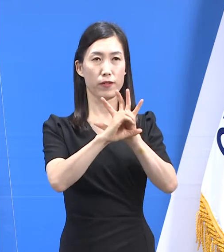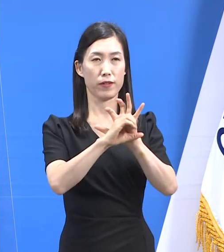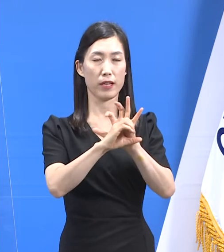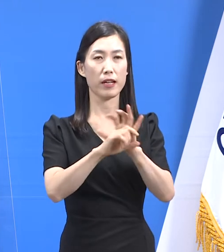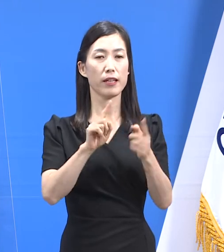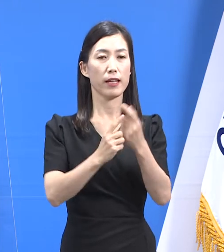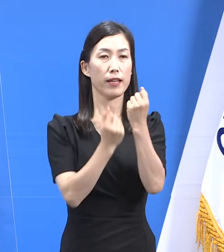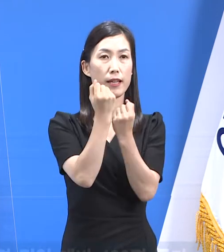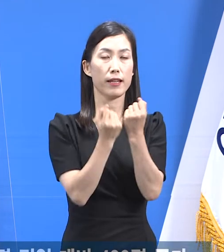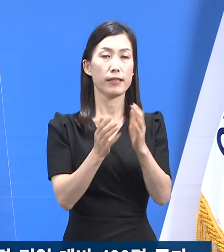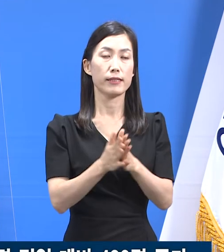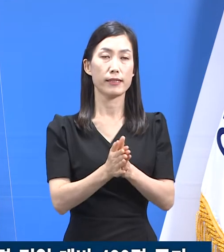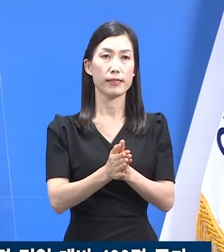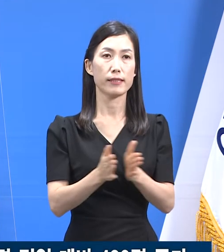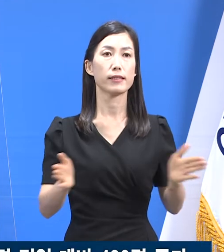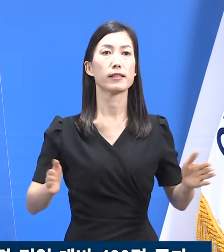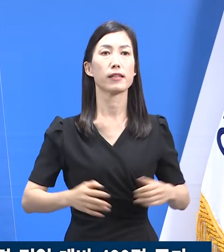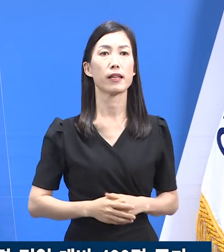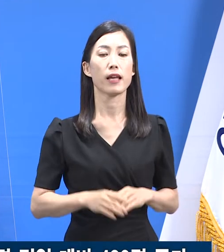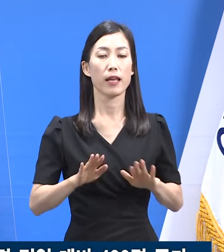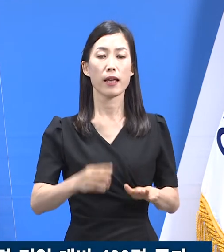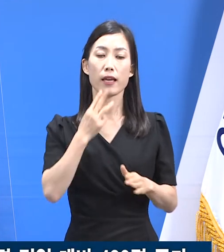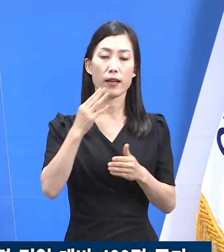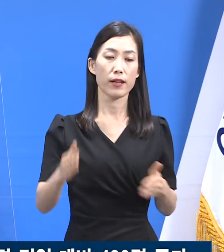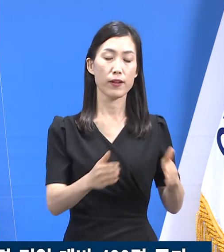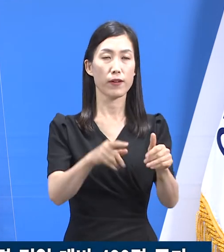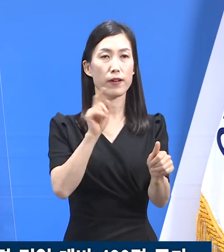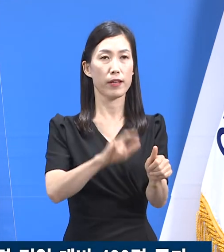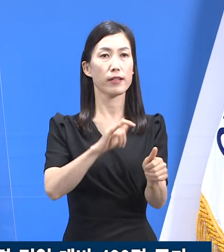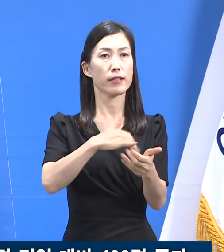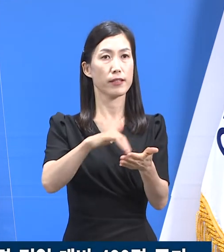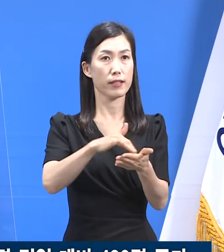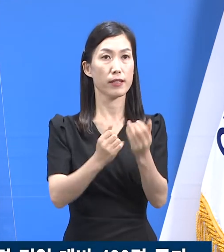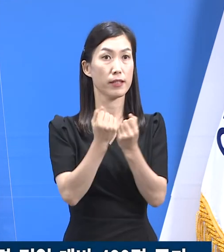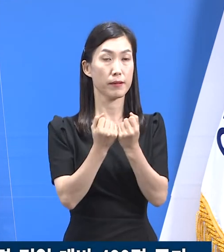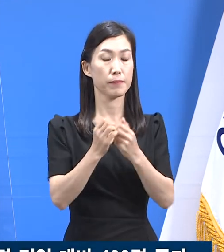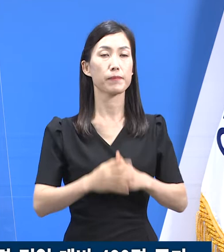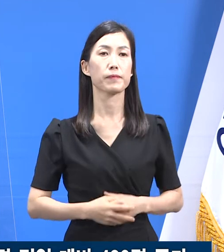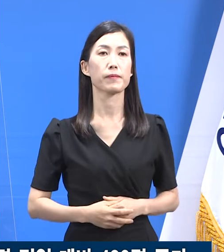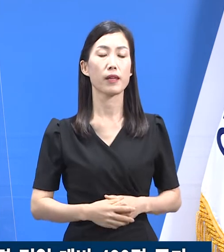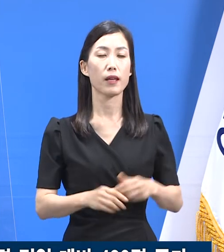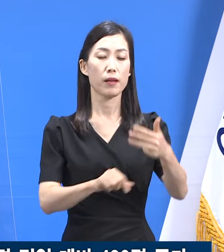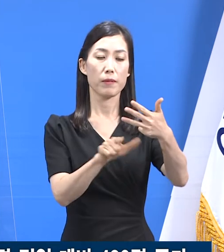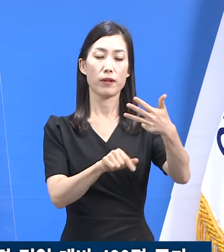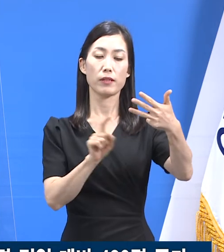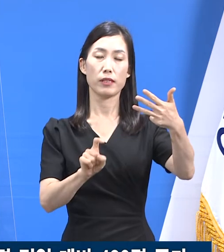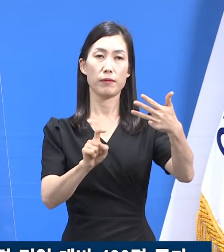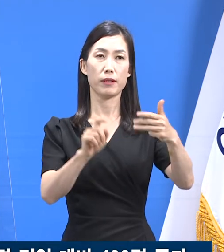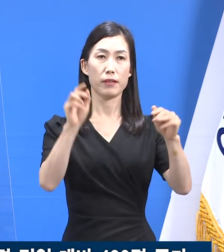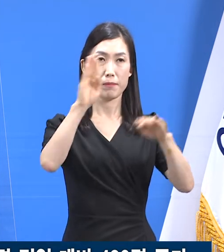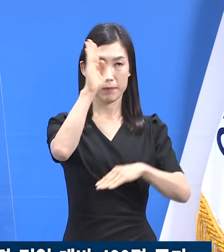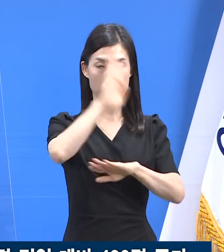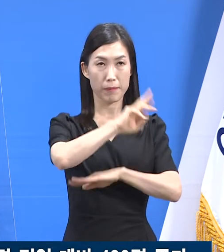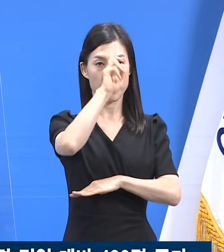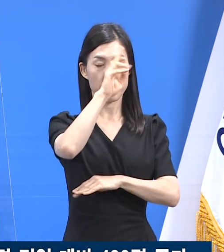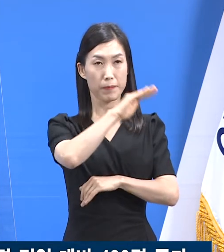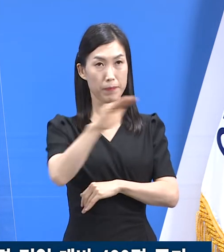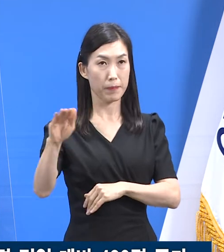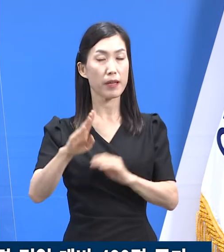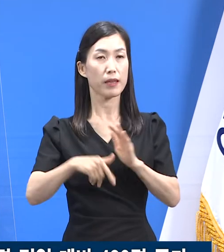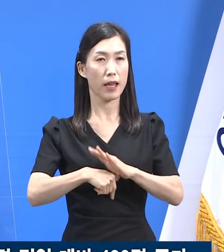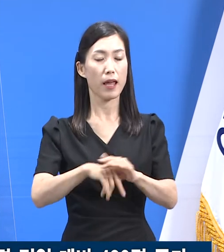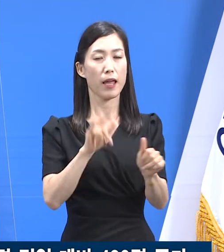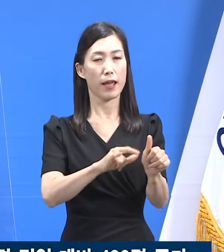기자회견을 시작하겠습니다. 먼저 경기도 확진자 발생 현황입니다. 8월 10일 0시 기준 경기도 확진자